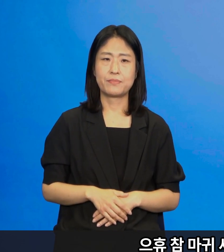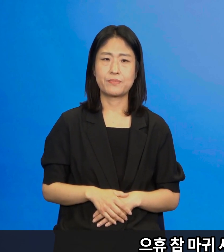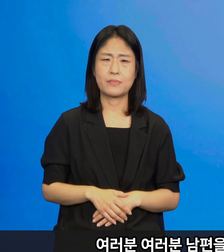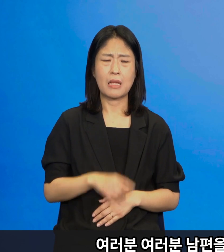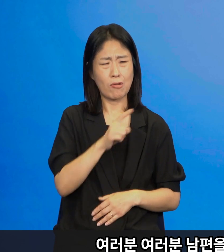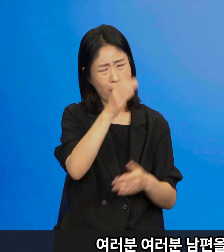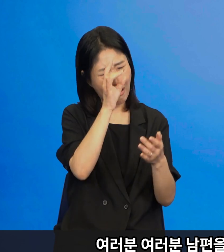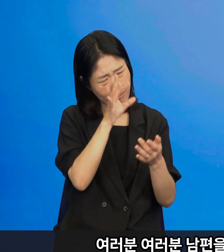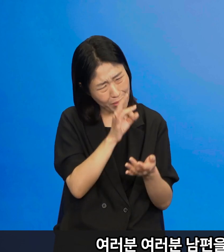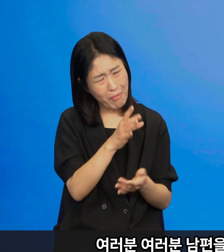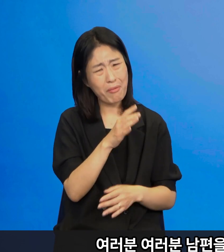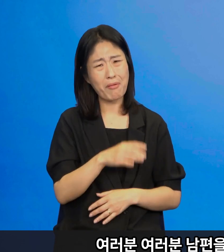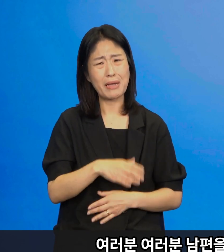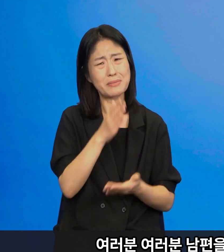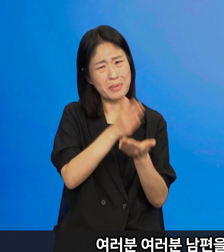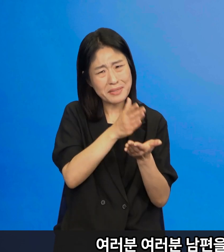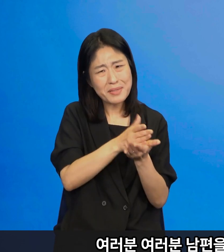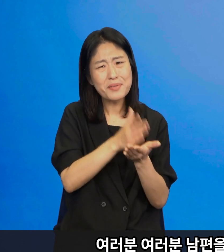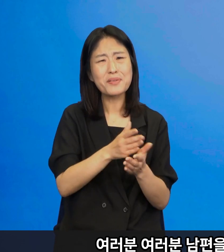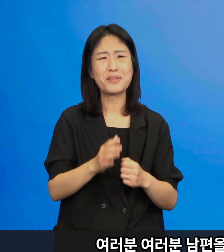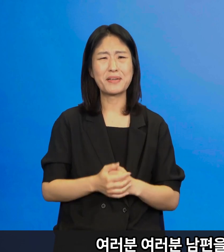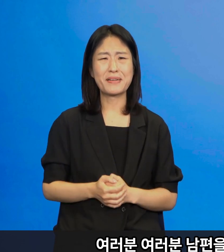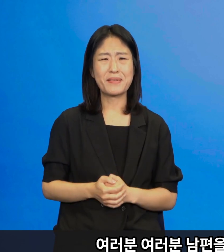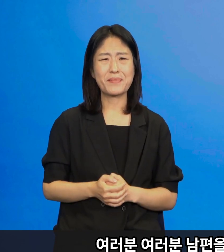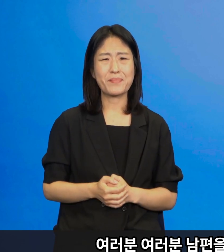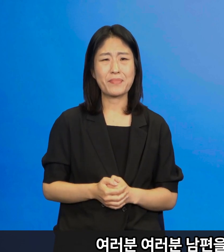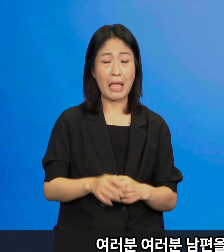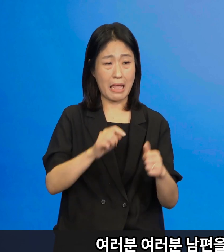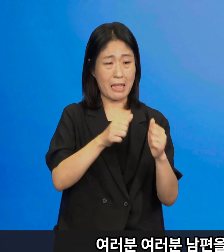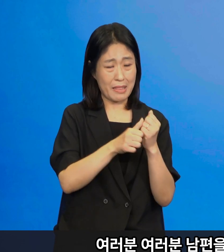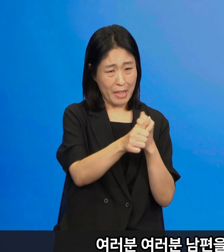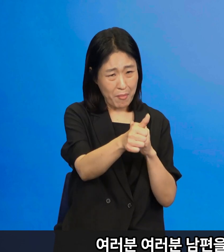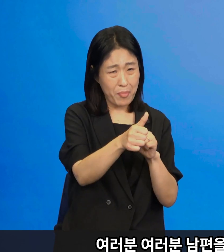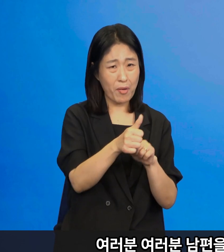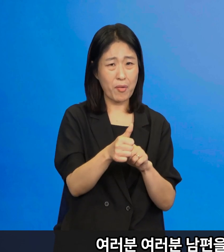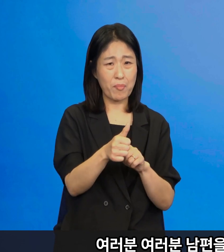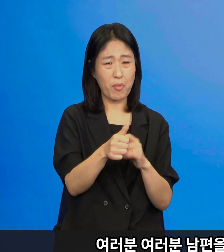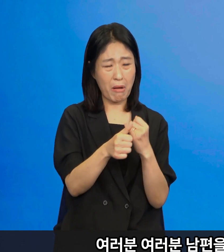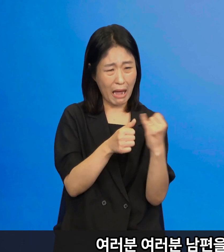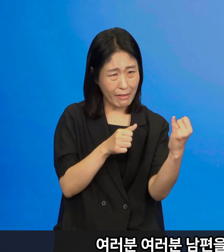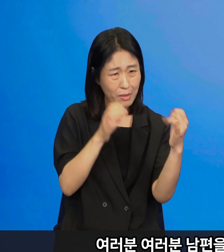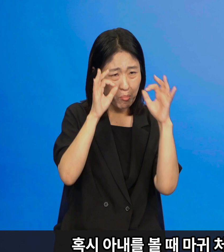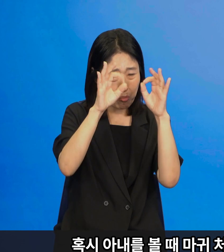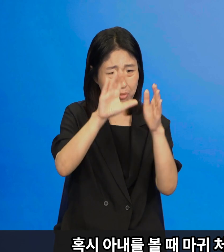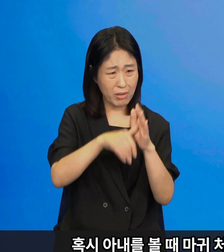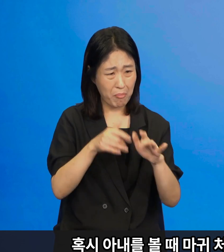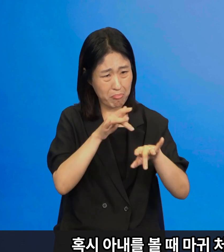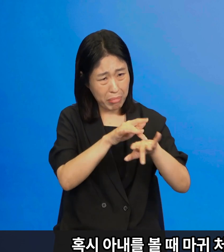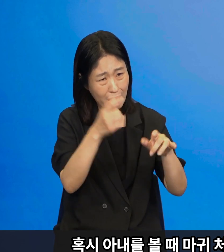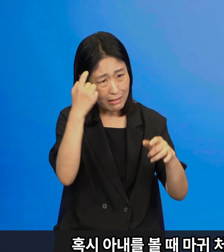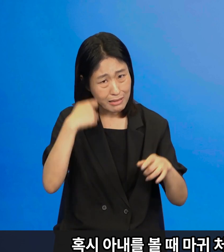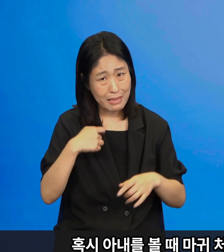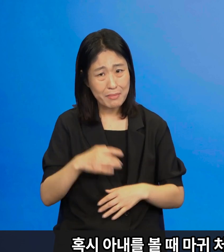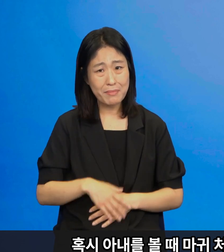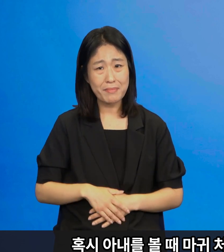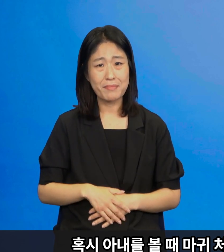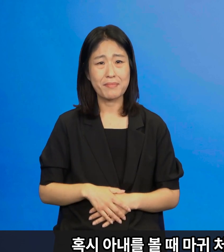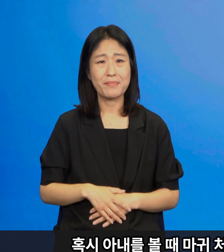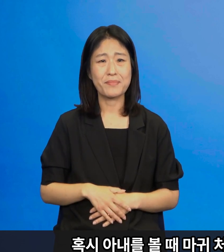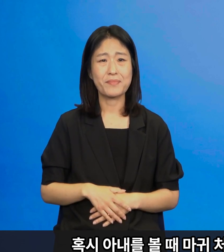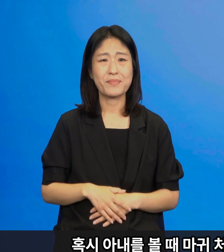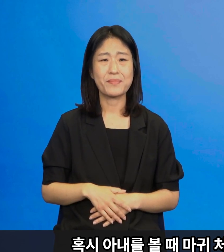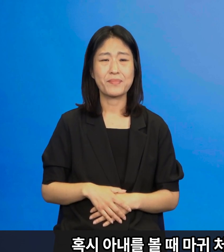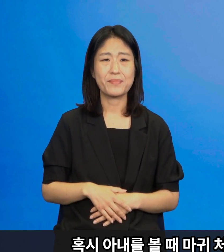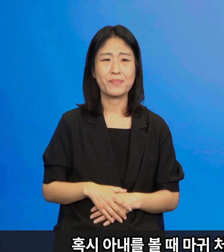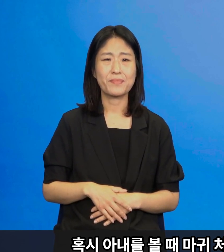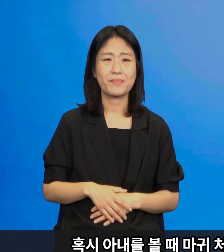그러면 안 돼요, 여러분. 여러분, 남편을 볼 때 마귀처럼 보이세요? 혹시 아내를 볼 때 마귀처럼